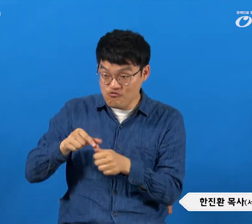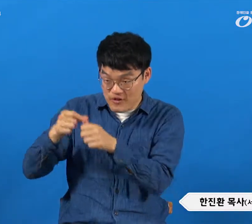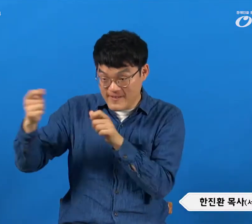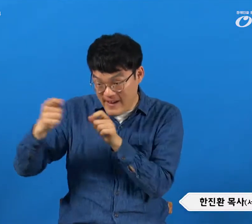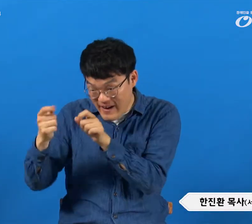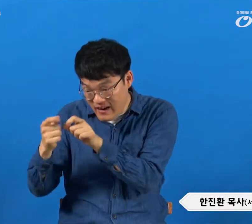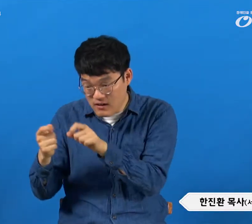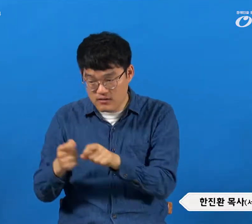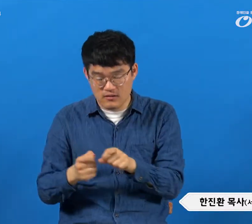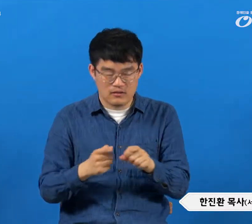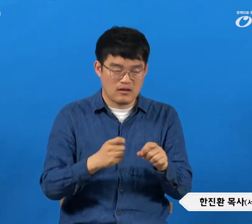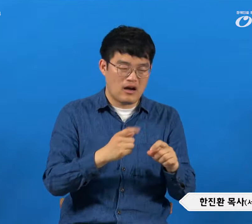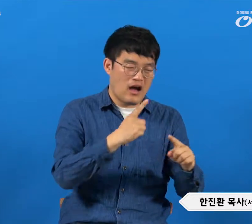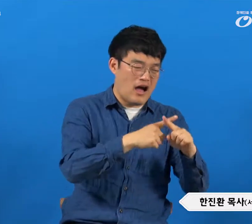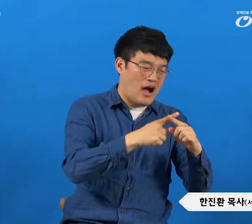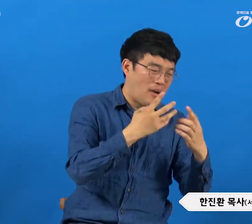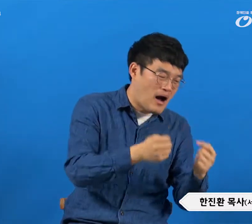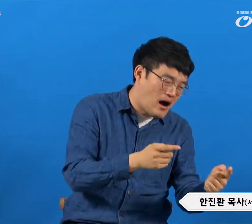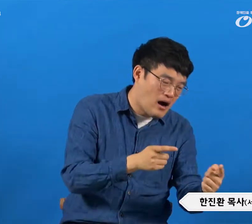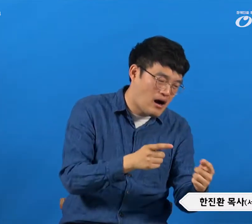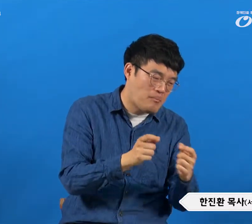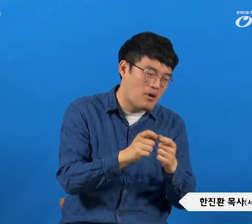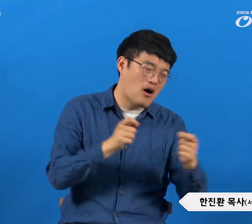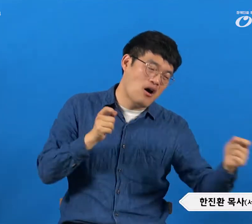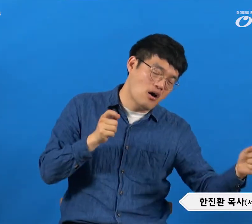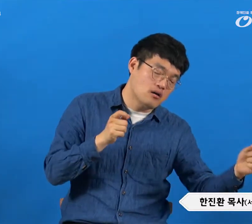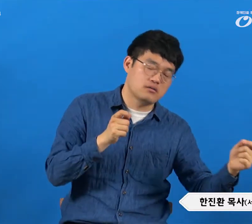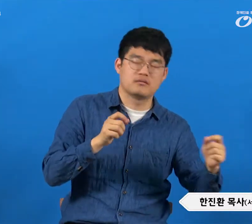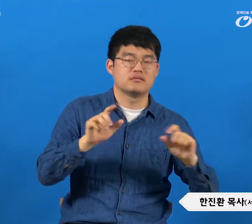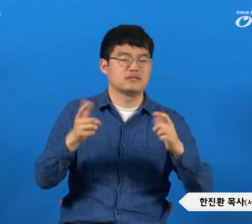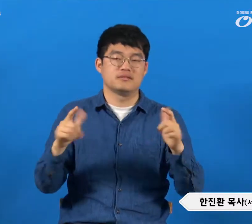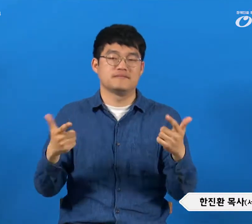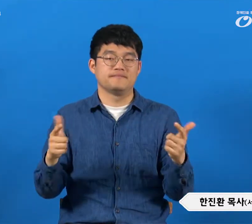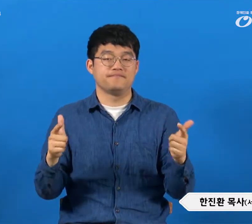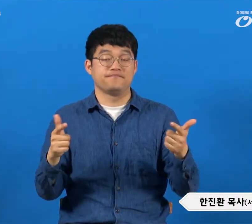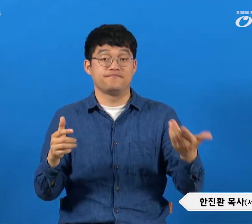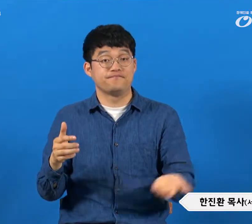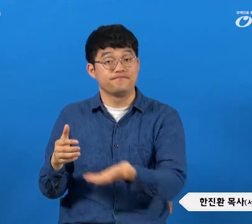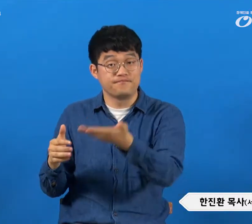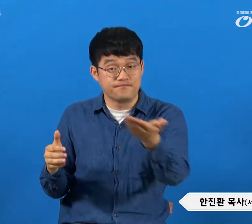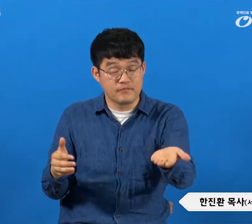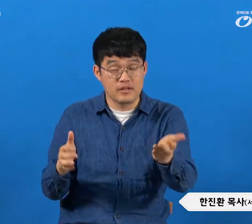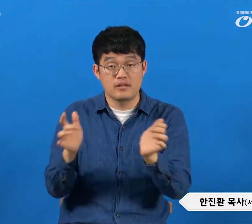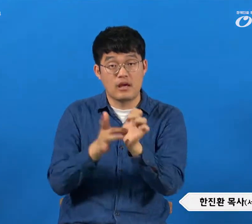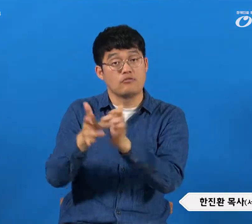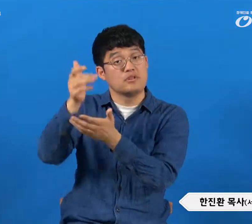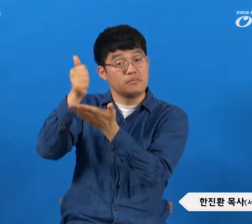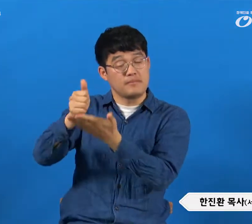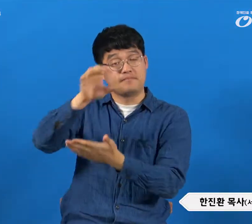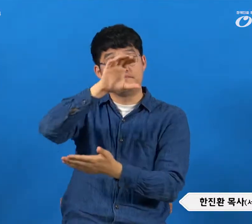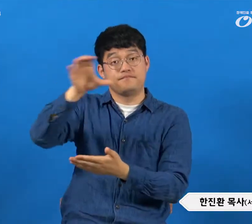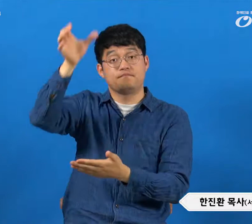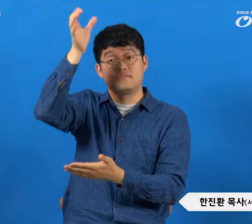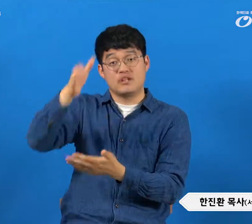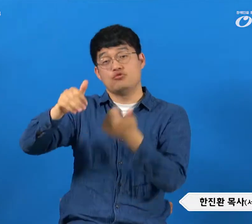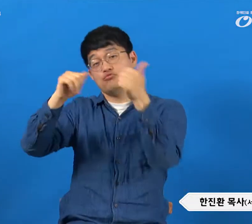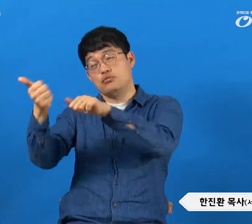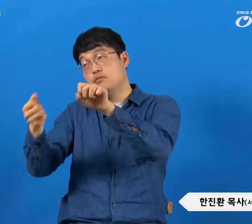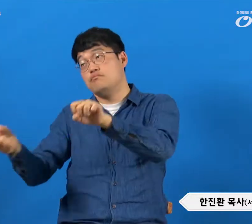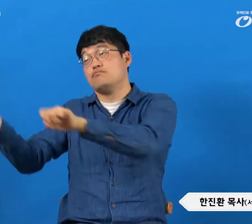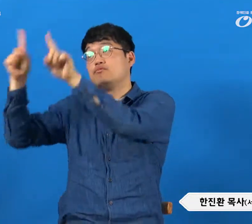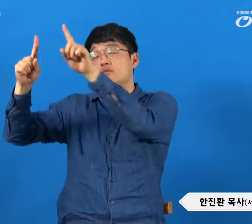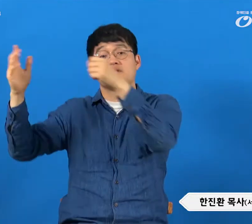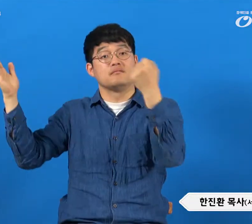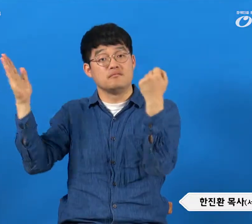가고 적으면 멀어지고 그래 왔다 갔다 하는 것이 아닙니다. 예수님께서 십자가에 죽으시고 부활하심으로